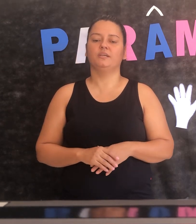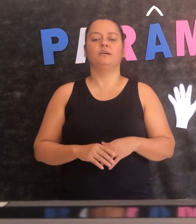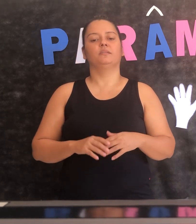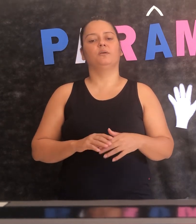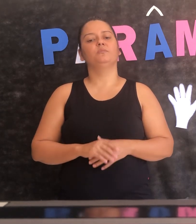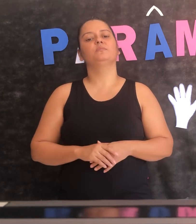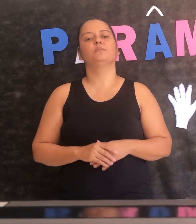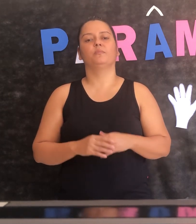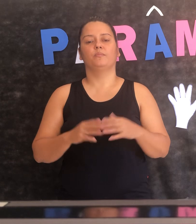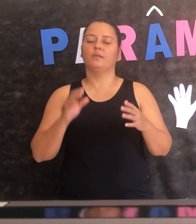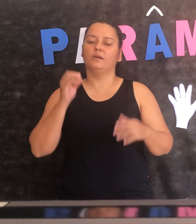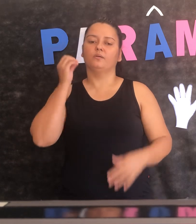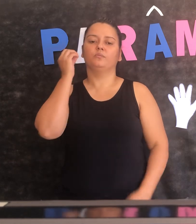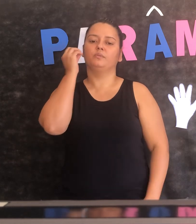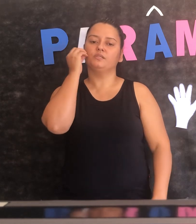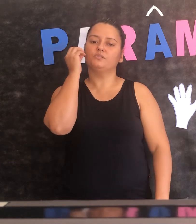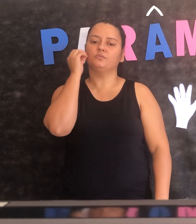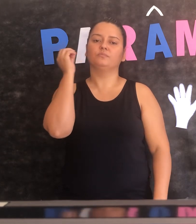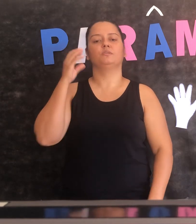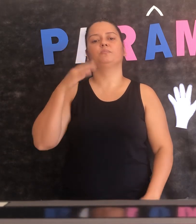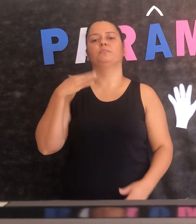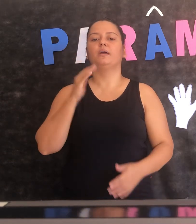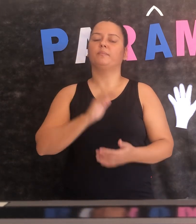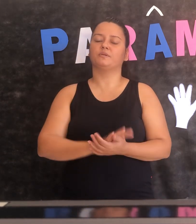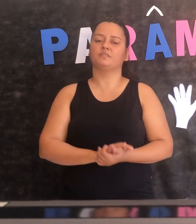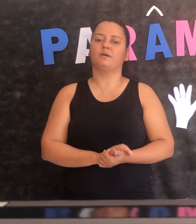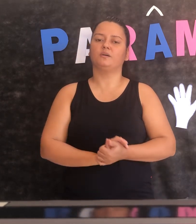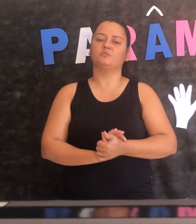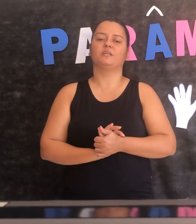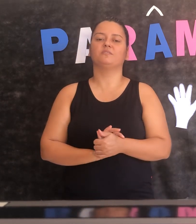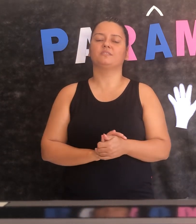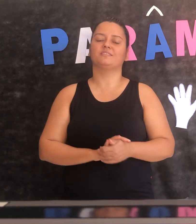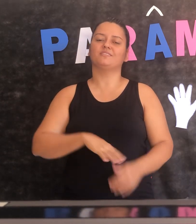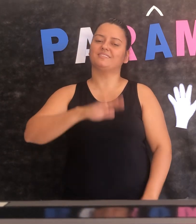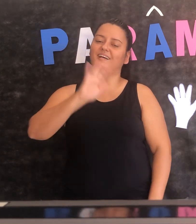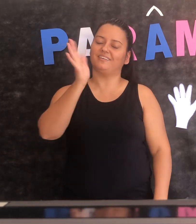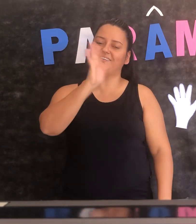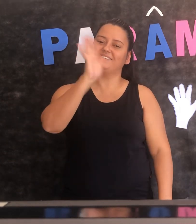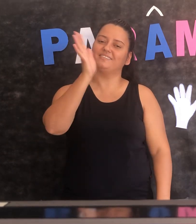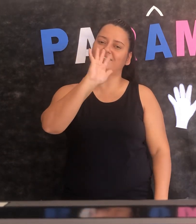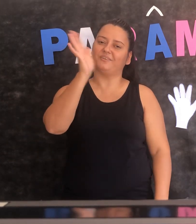Então, um beijo e até a próxima aula. Espero que vocês gostarem. Tchau!